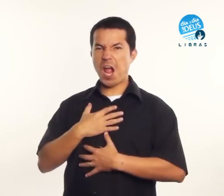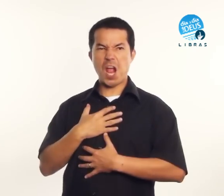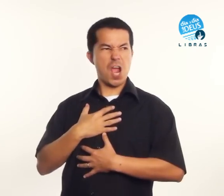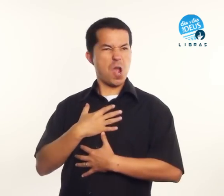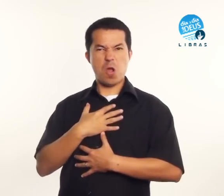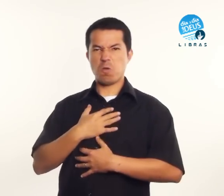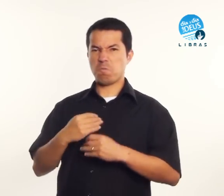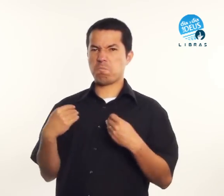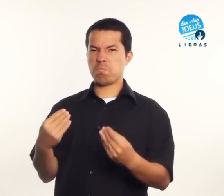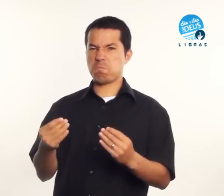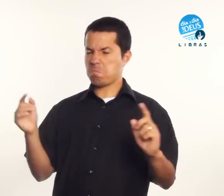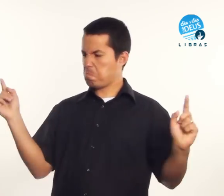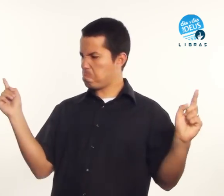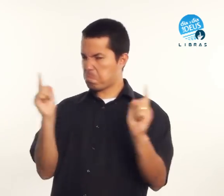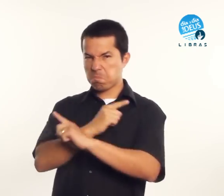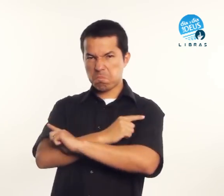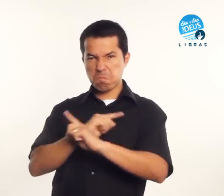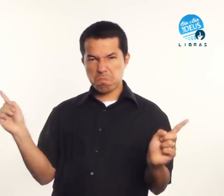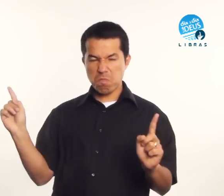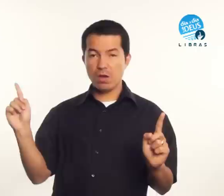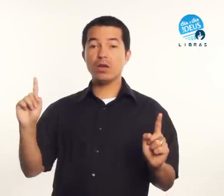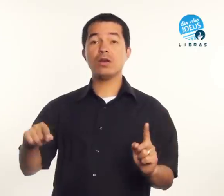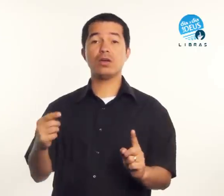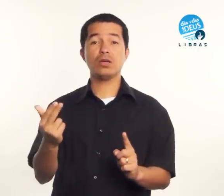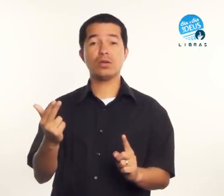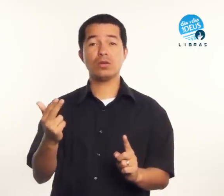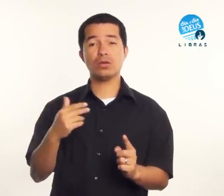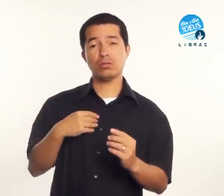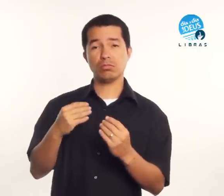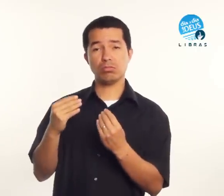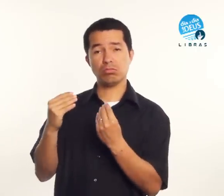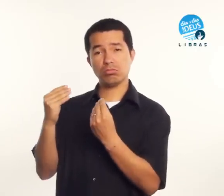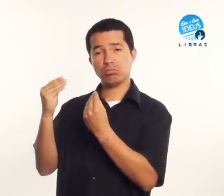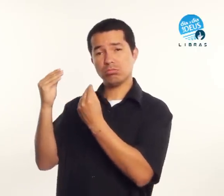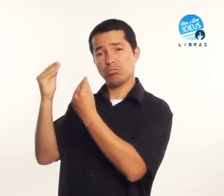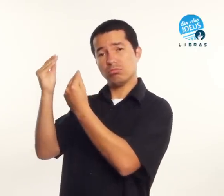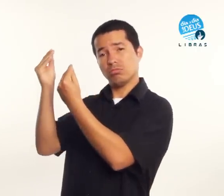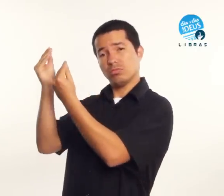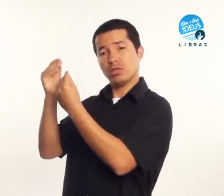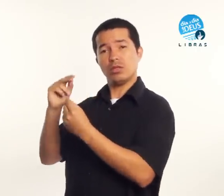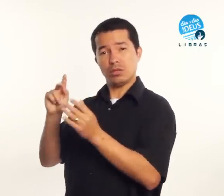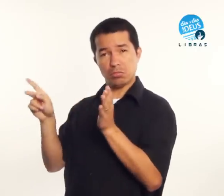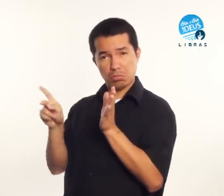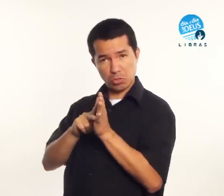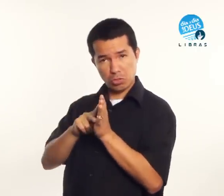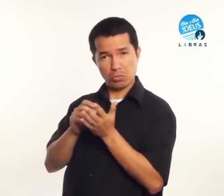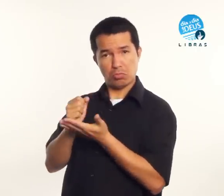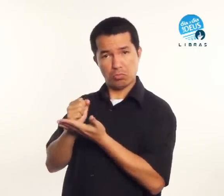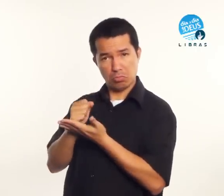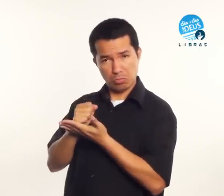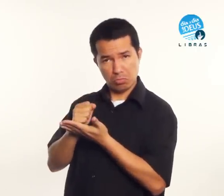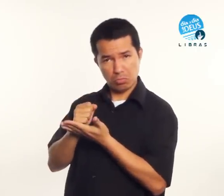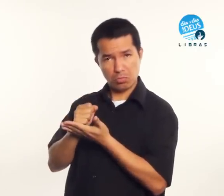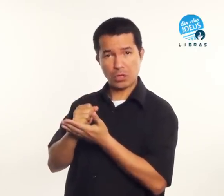entendendo? Fosse colocado debaixo da autoridade do Todo-Poderoso.